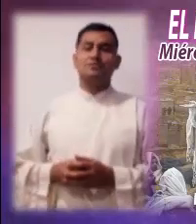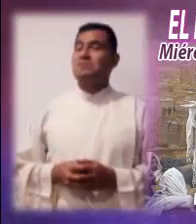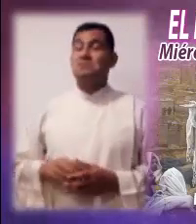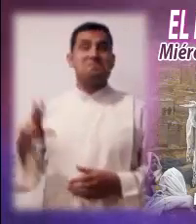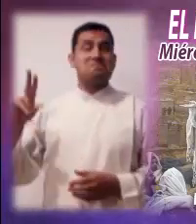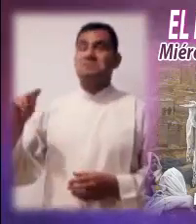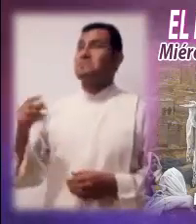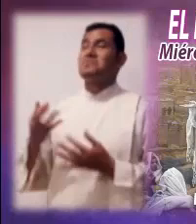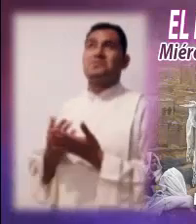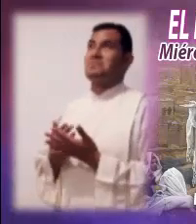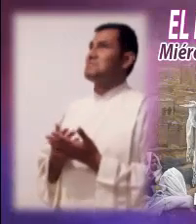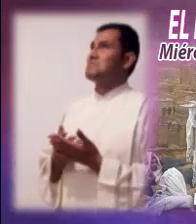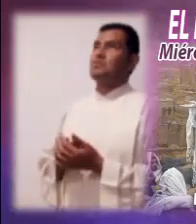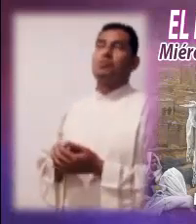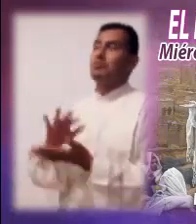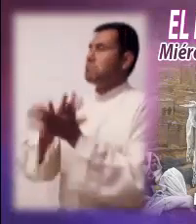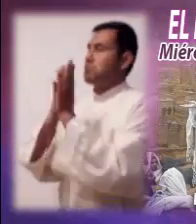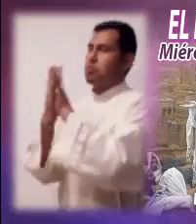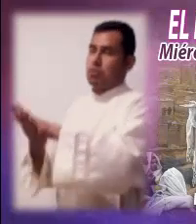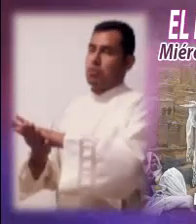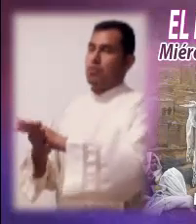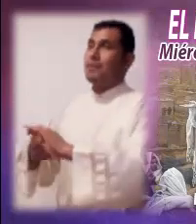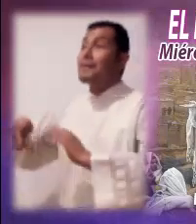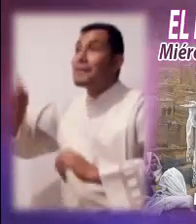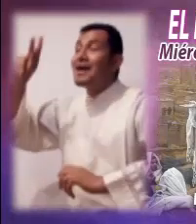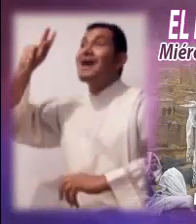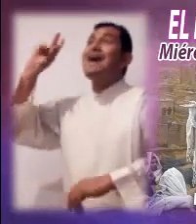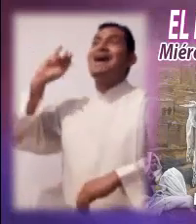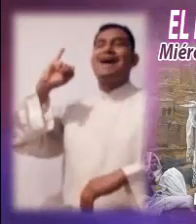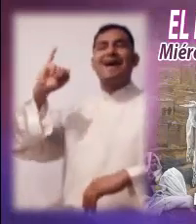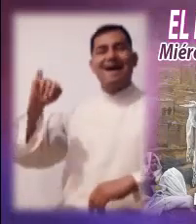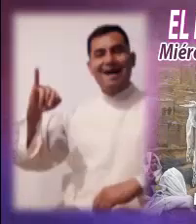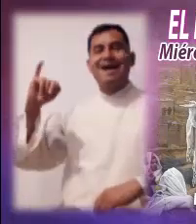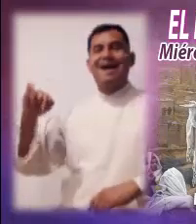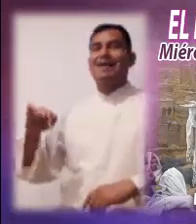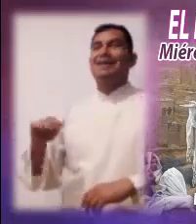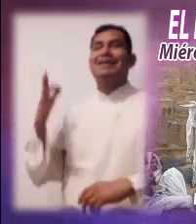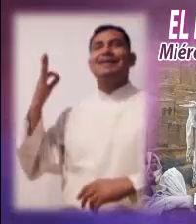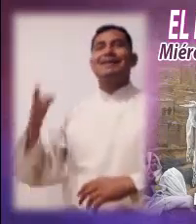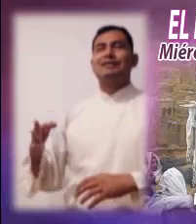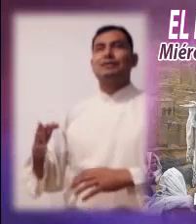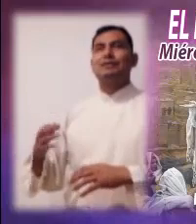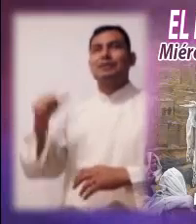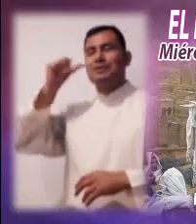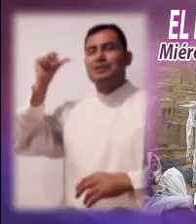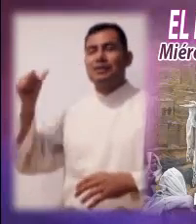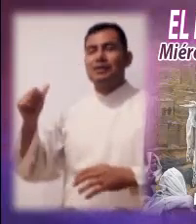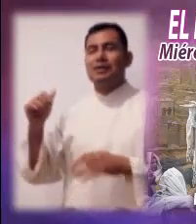de aliento al desconocido, el recibir cada palabra del Evangelio con